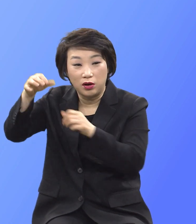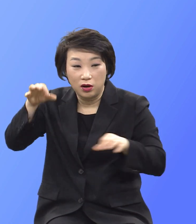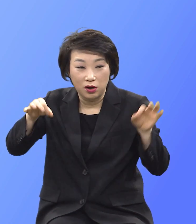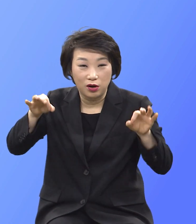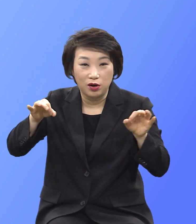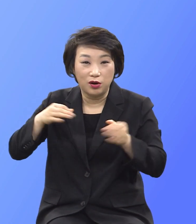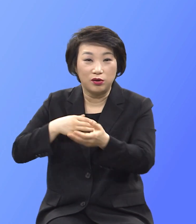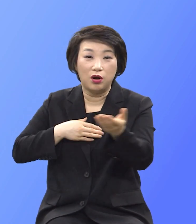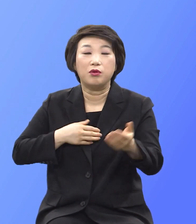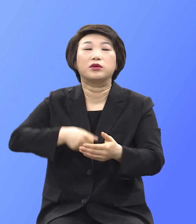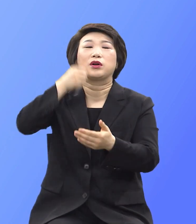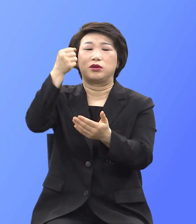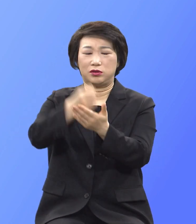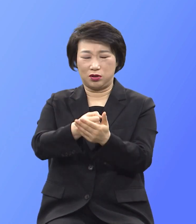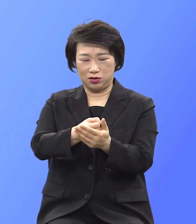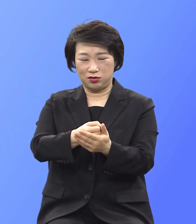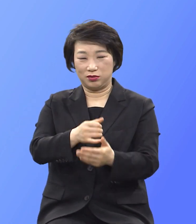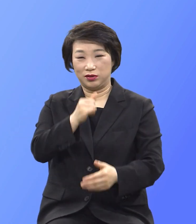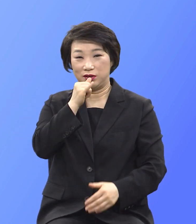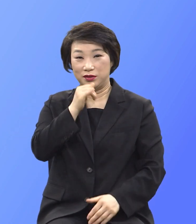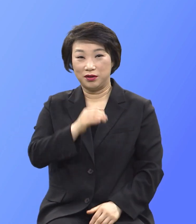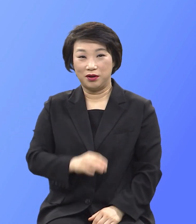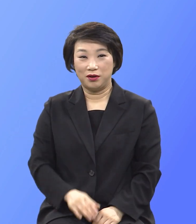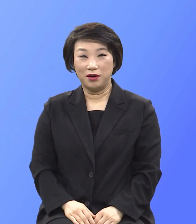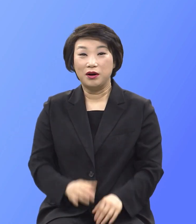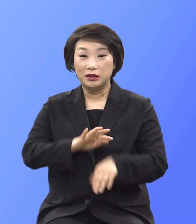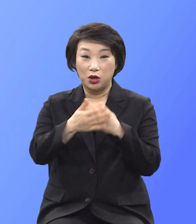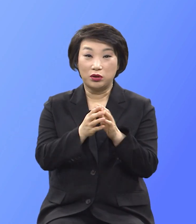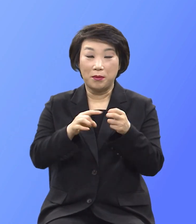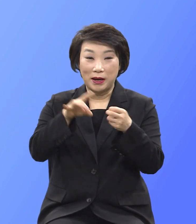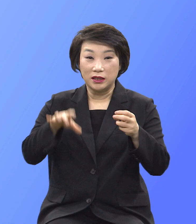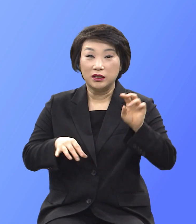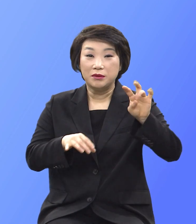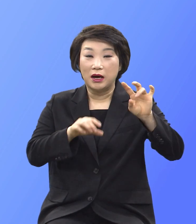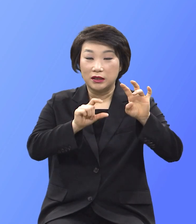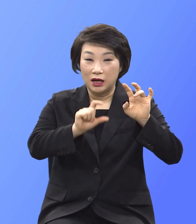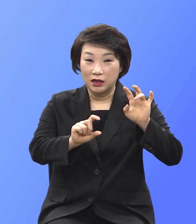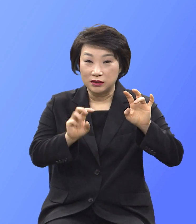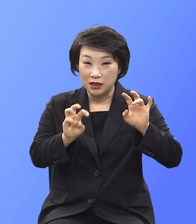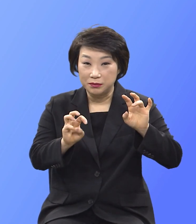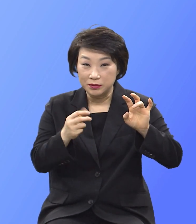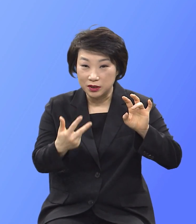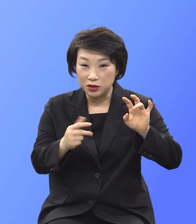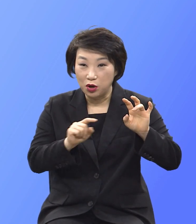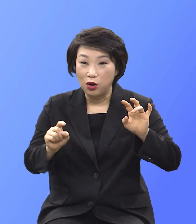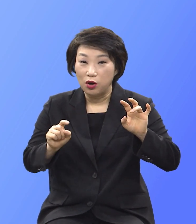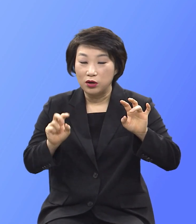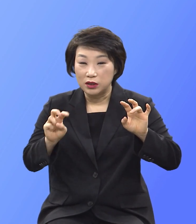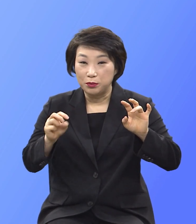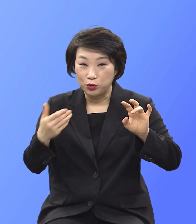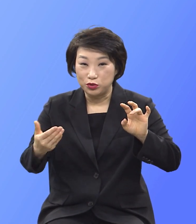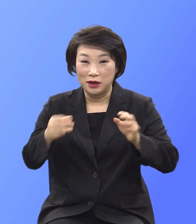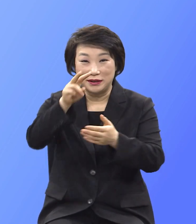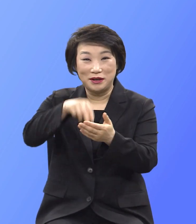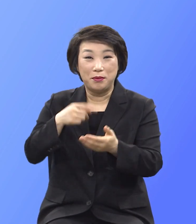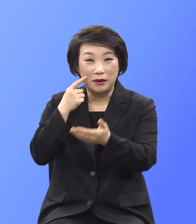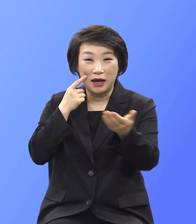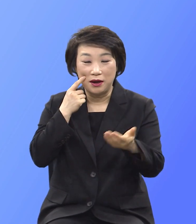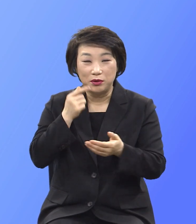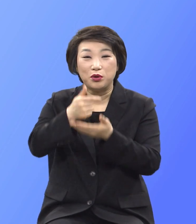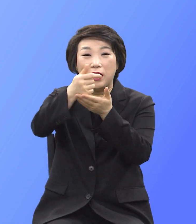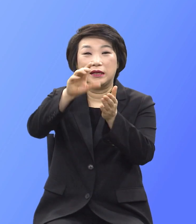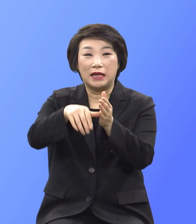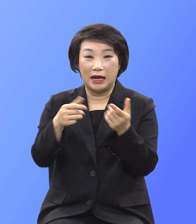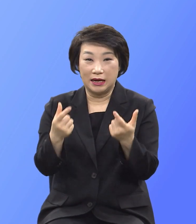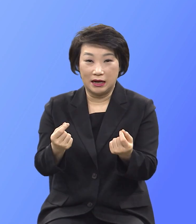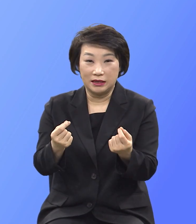들림받느냐 결정난다는 거예요. 마태복음 24장 37절로 39절 읽어보세요. 노아의